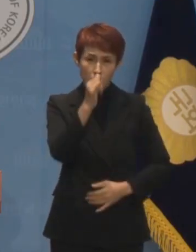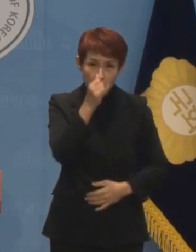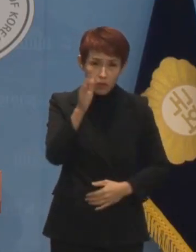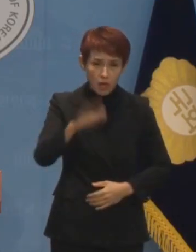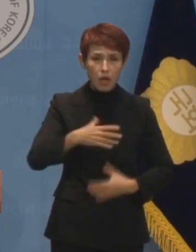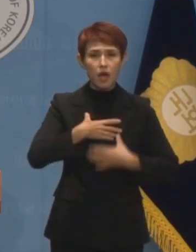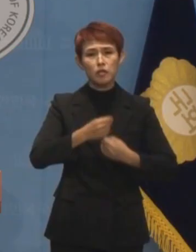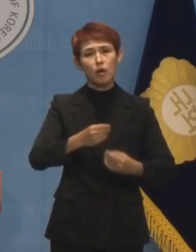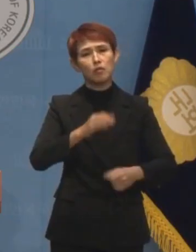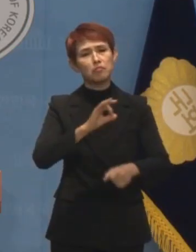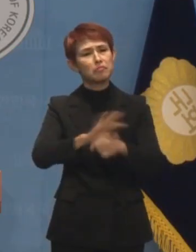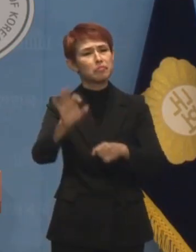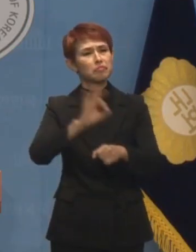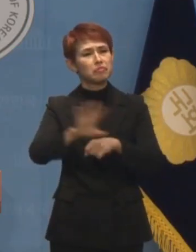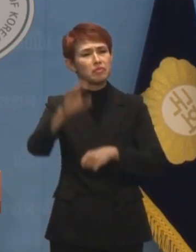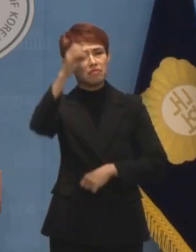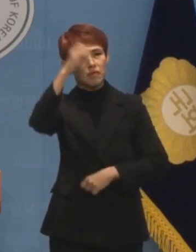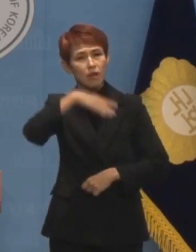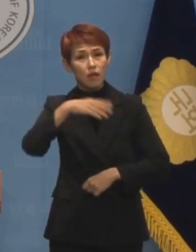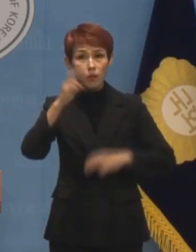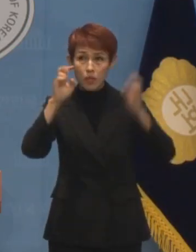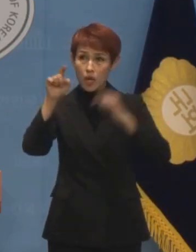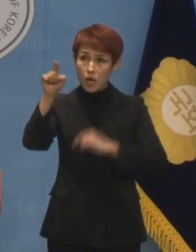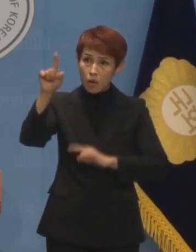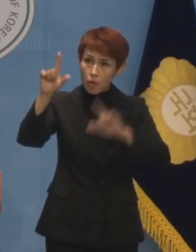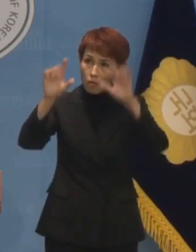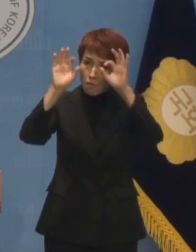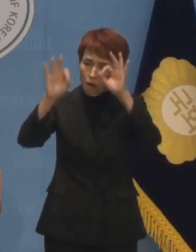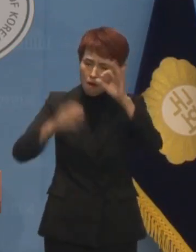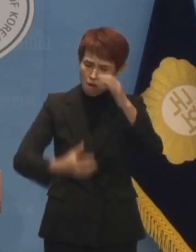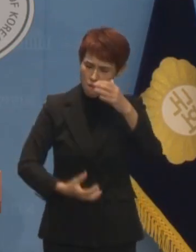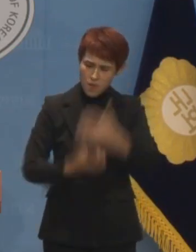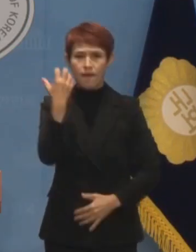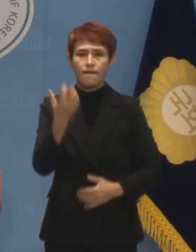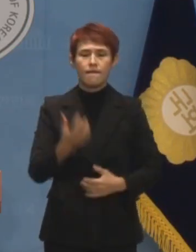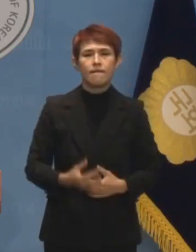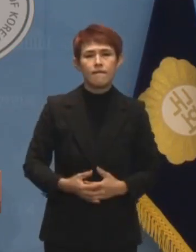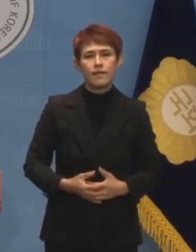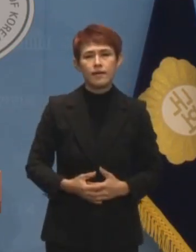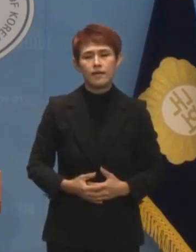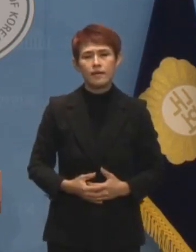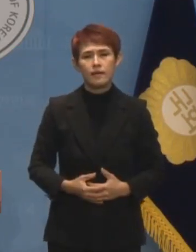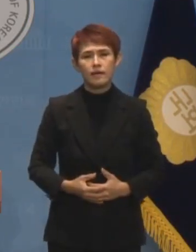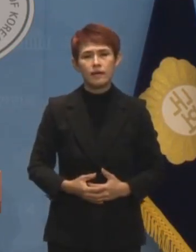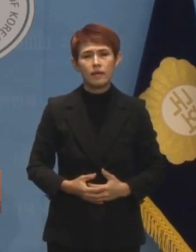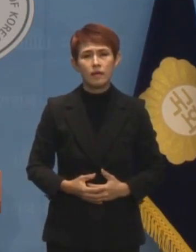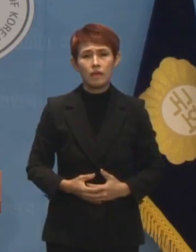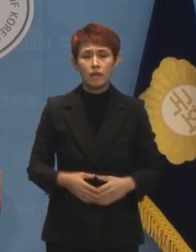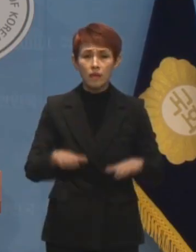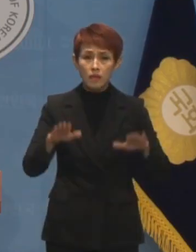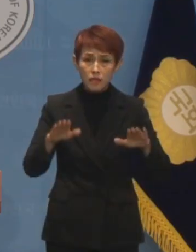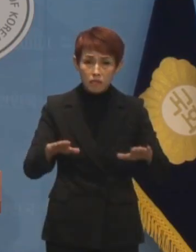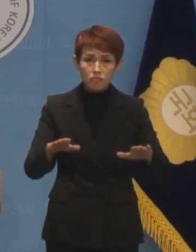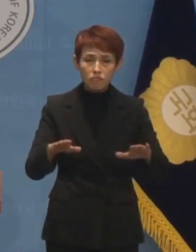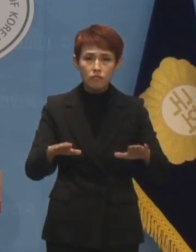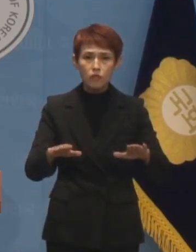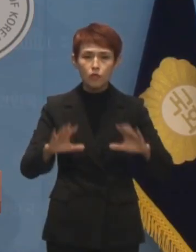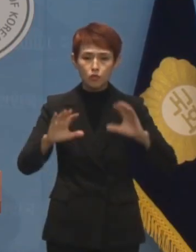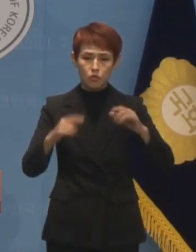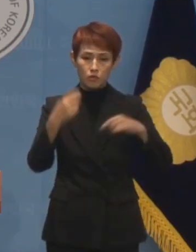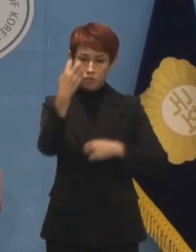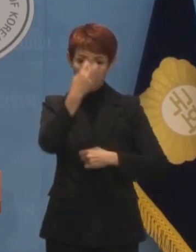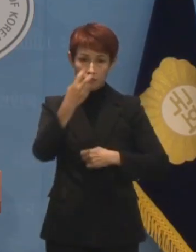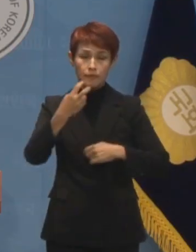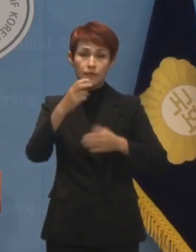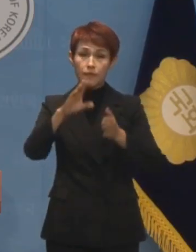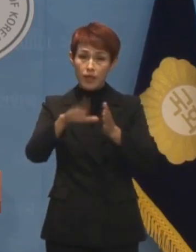안전관리에 소홀한 기업의 태도에 분노가 치솟습니다. 현재 진행 중인